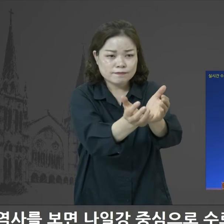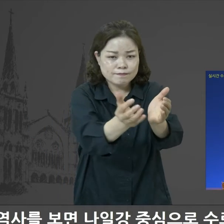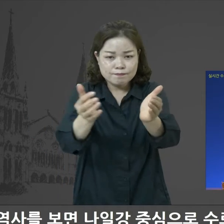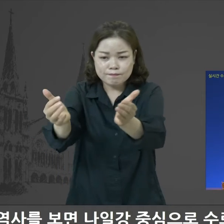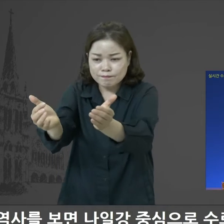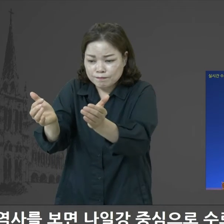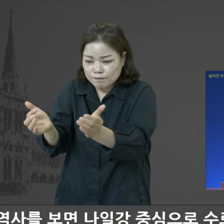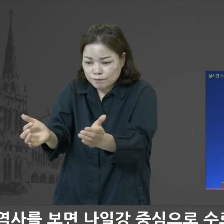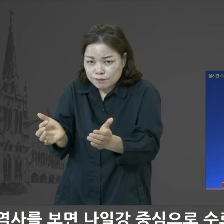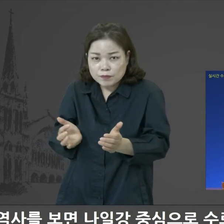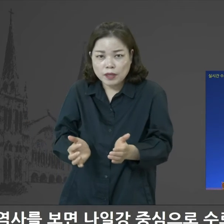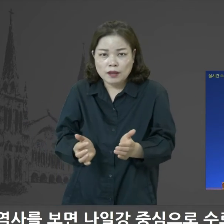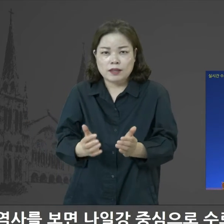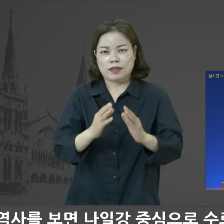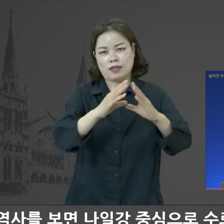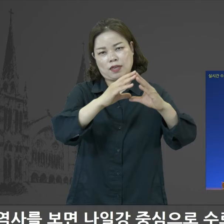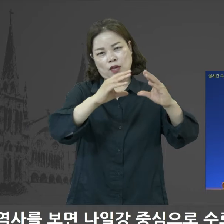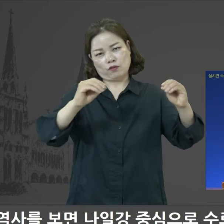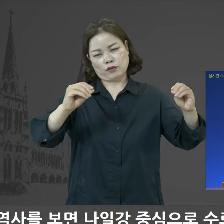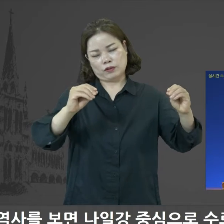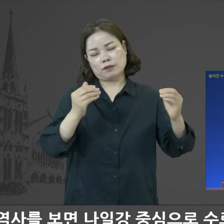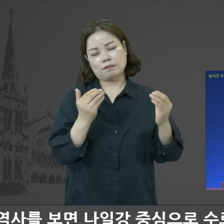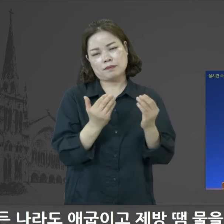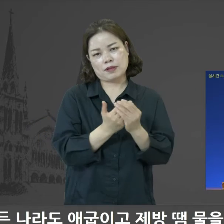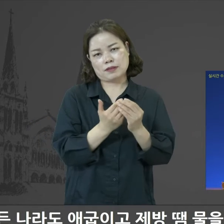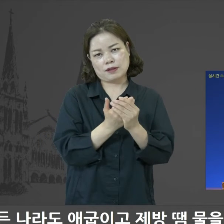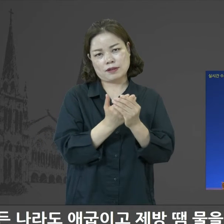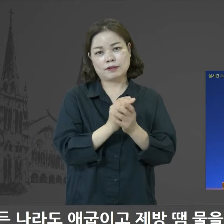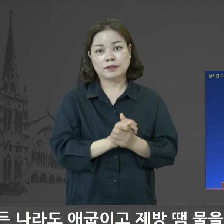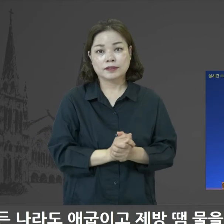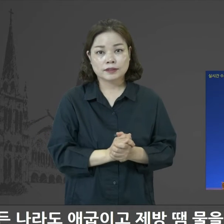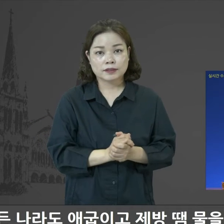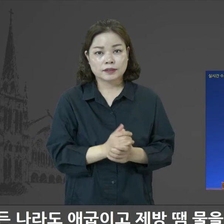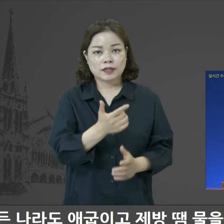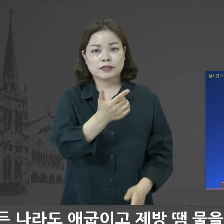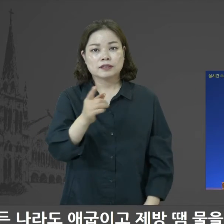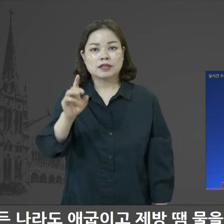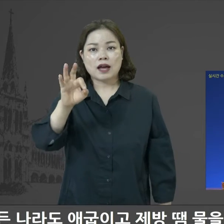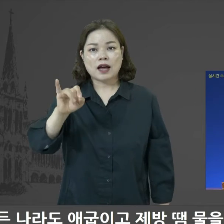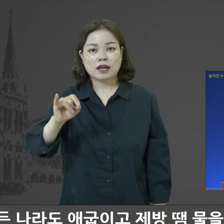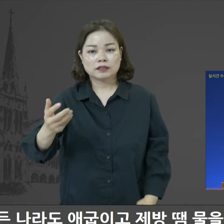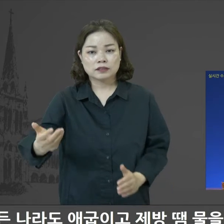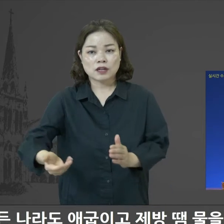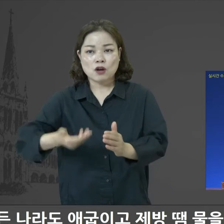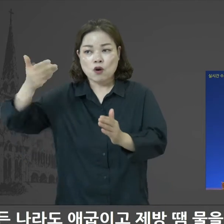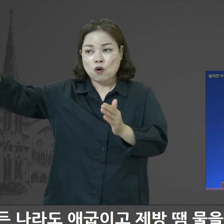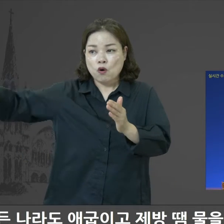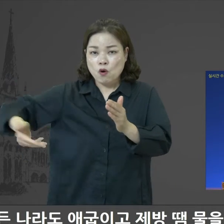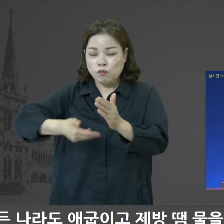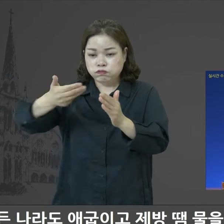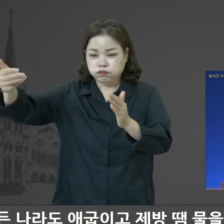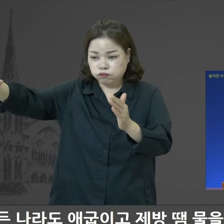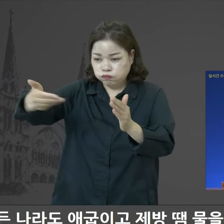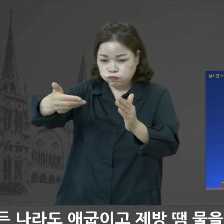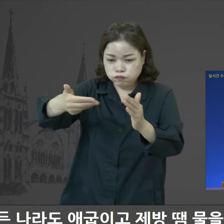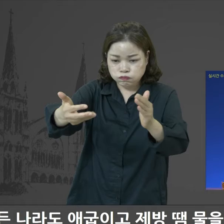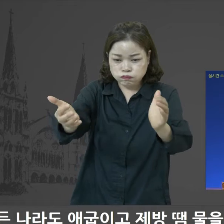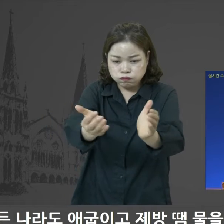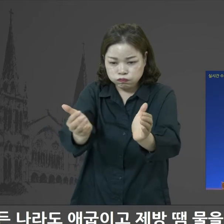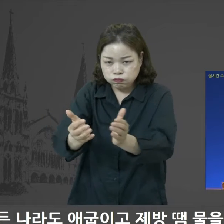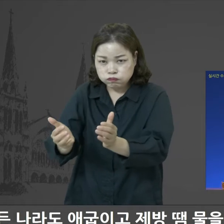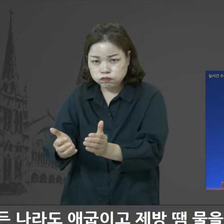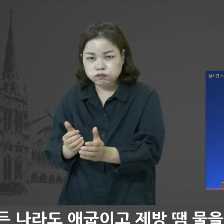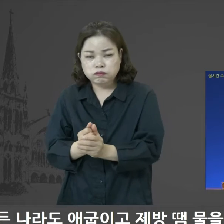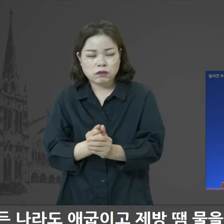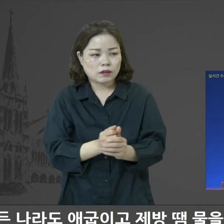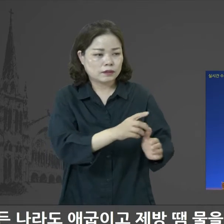장치들이 애굽에서 발달하였습니다. 그러니까 나일강으로부터 물을 공급해서 발로 밟아서 농사를